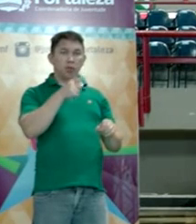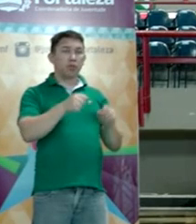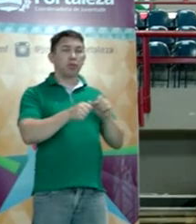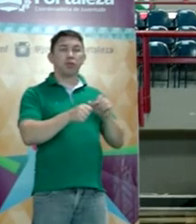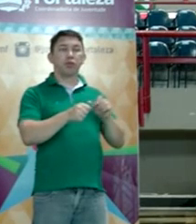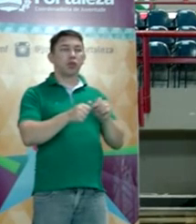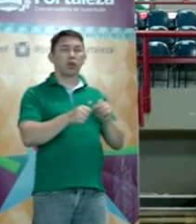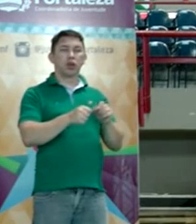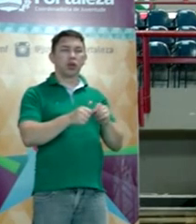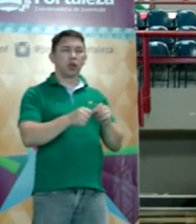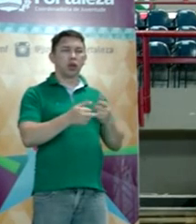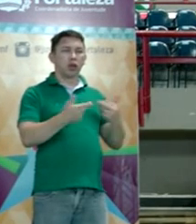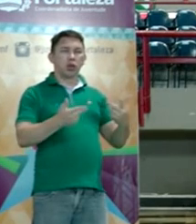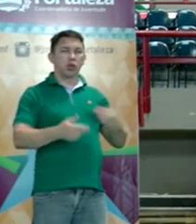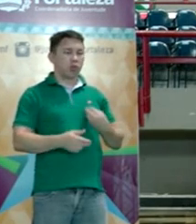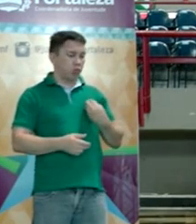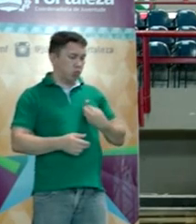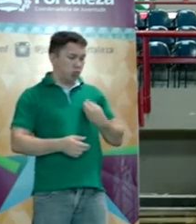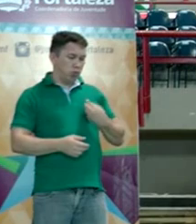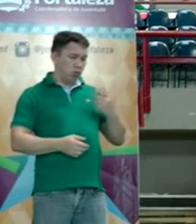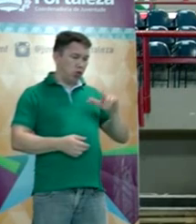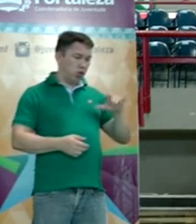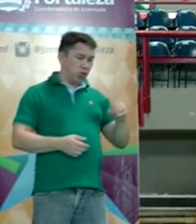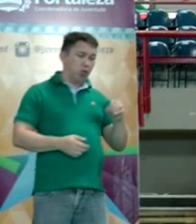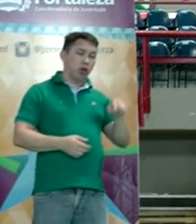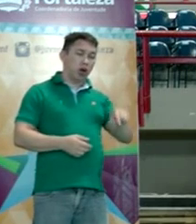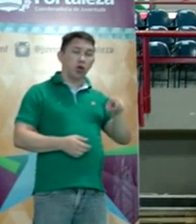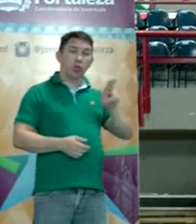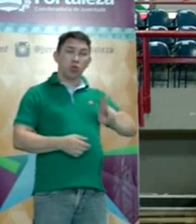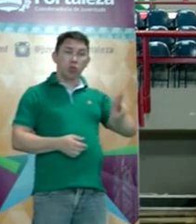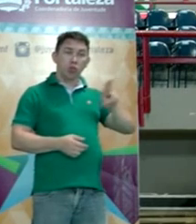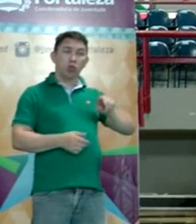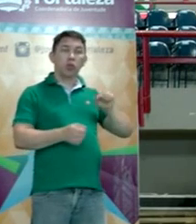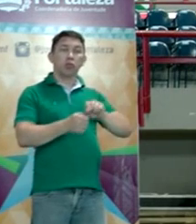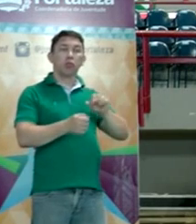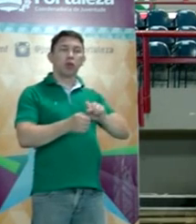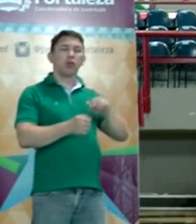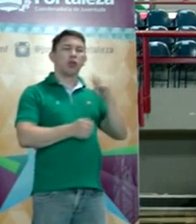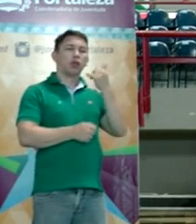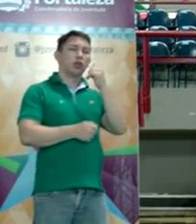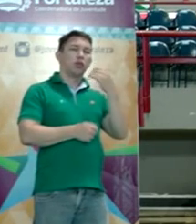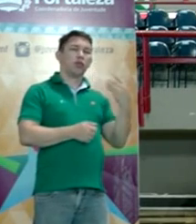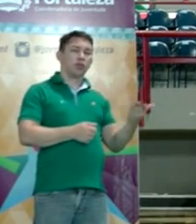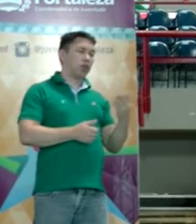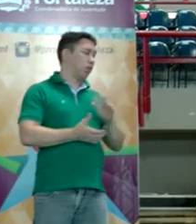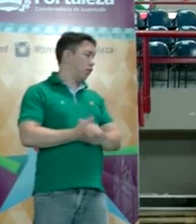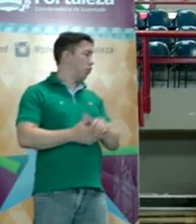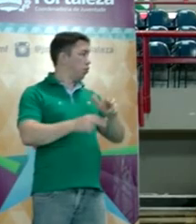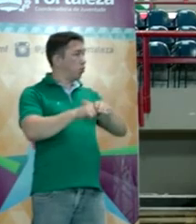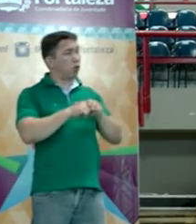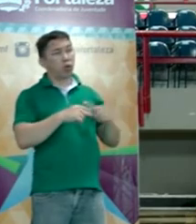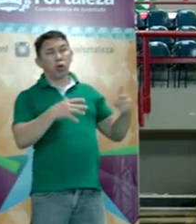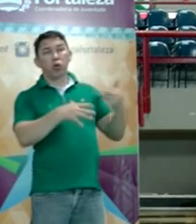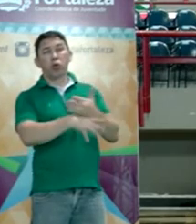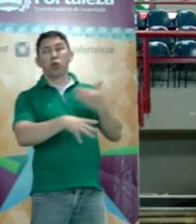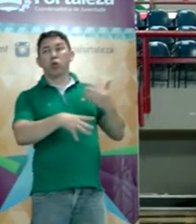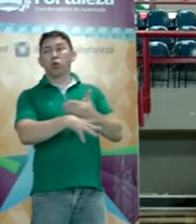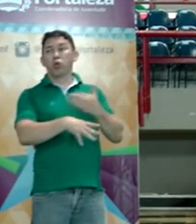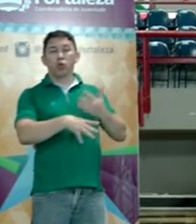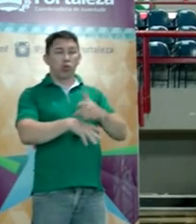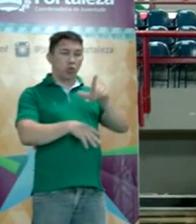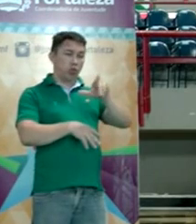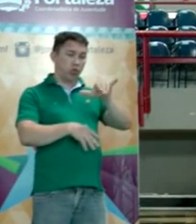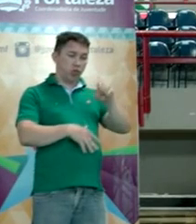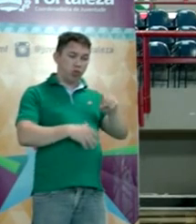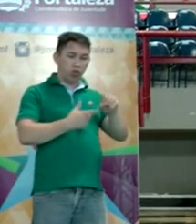não produzem tanto lixo orgânico. E eles estão usando o lixo para fabricar energia. Então, cidades que se desfazem